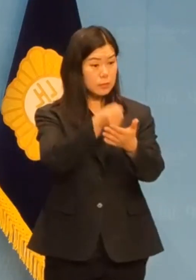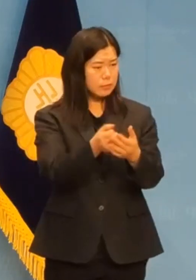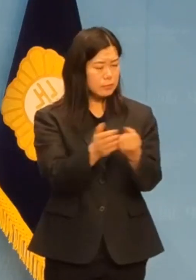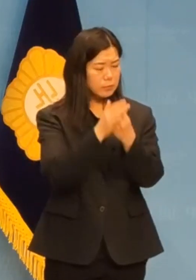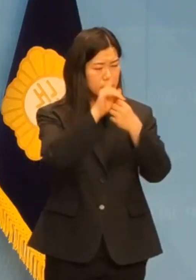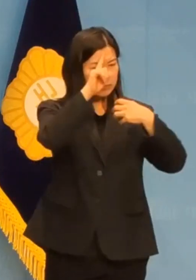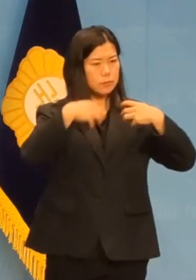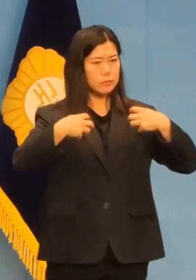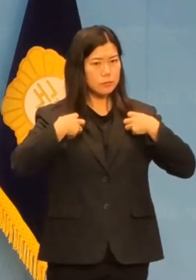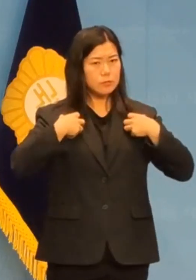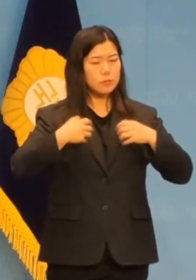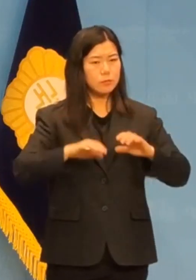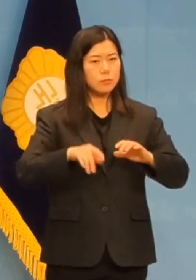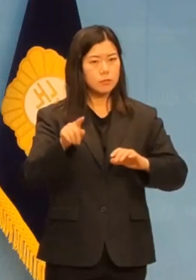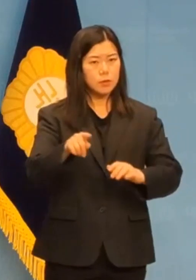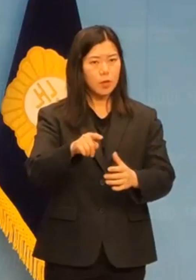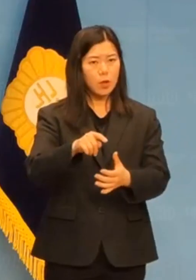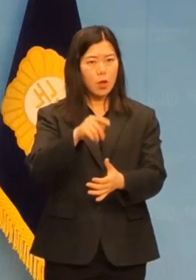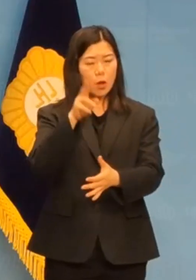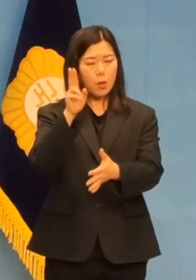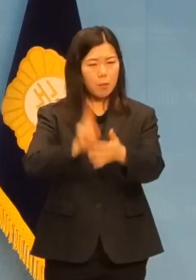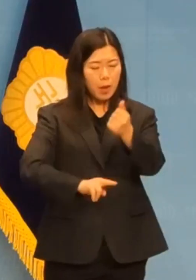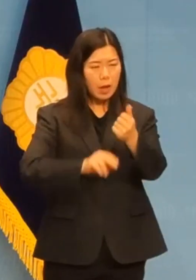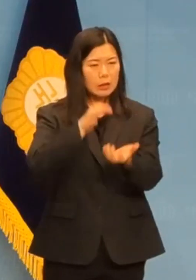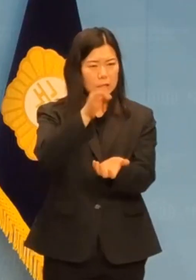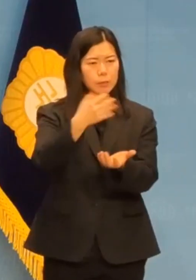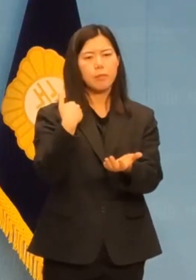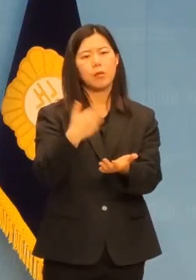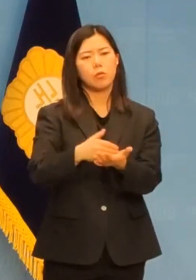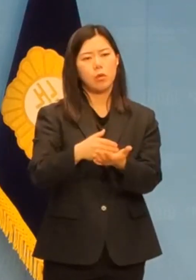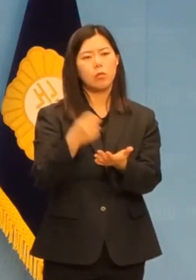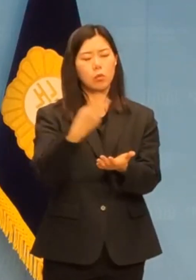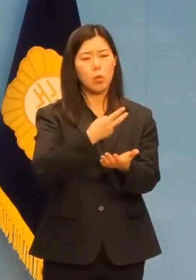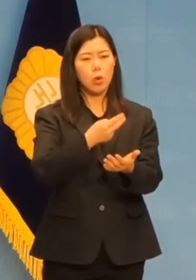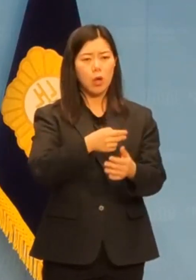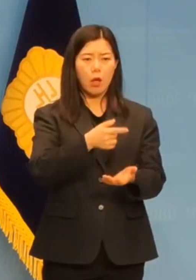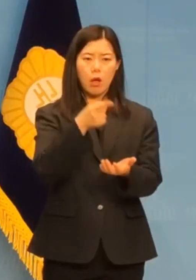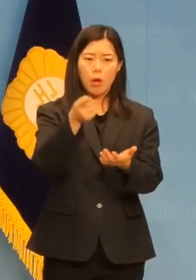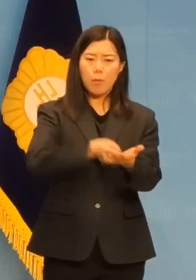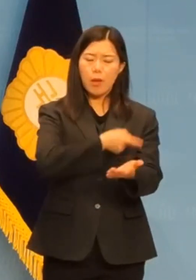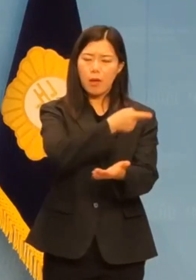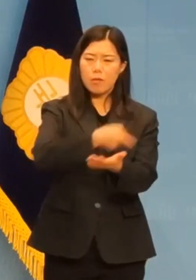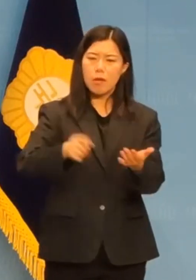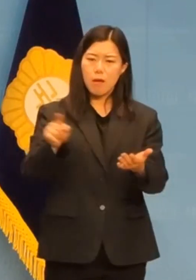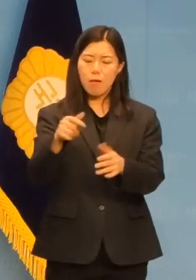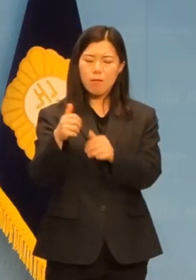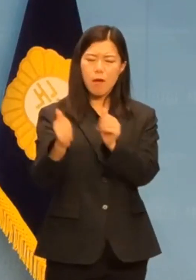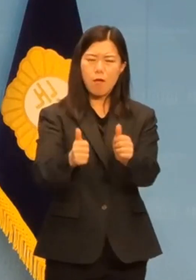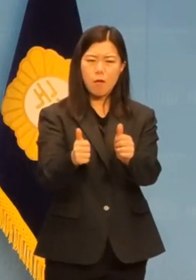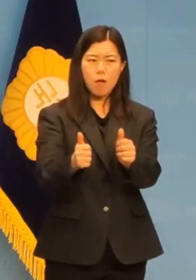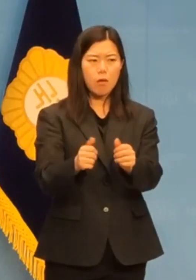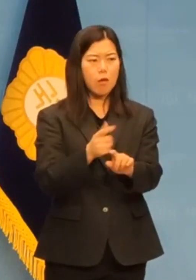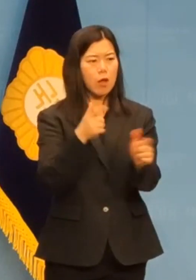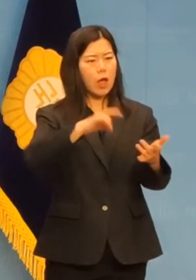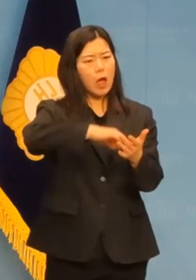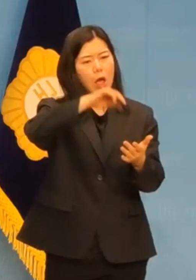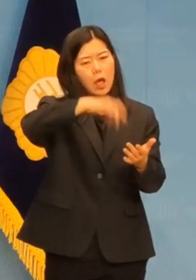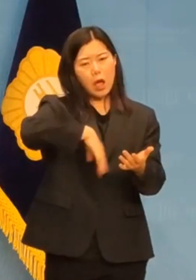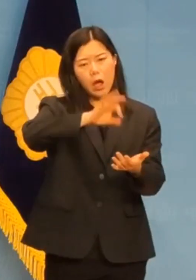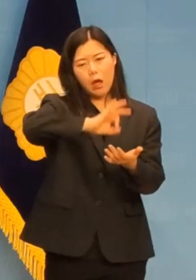정부는 매각대금 반환은 물론 거액의 손해배상을 청구라는 세금